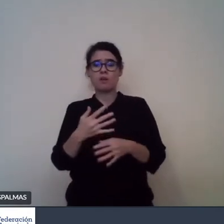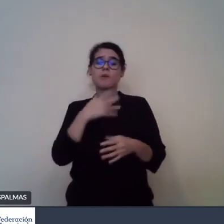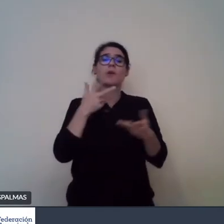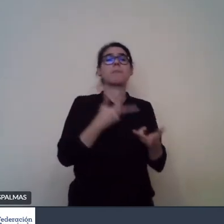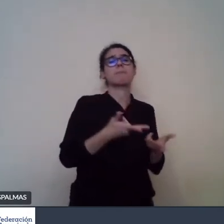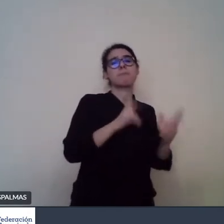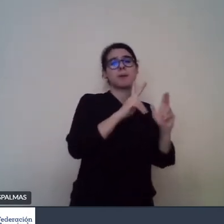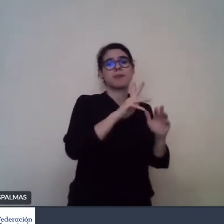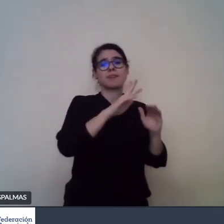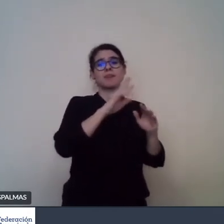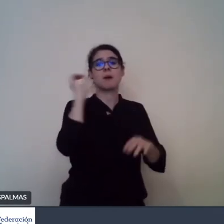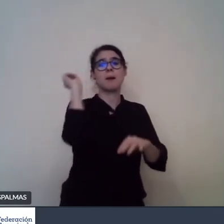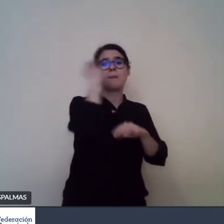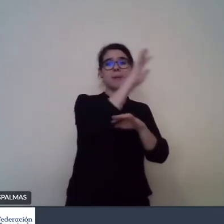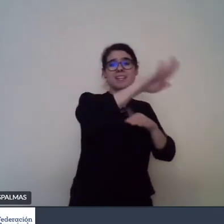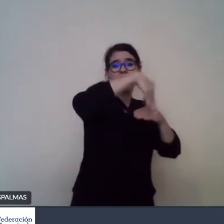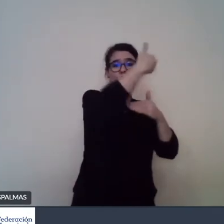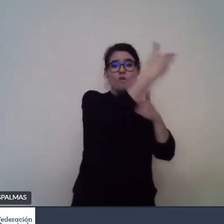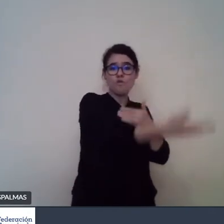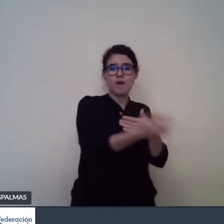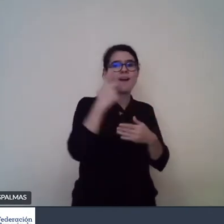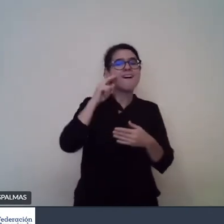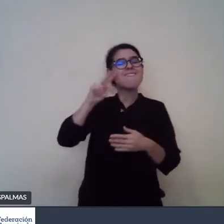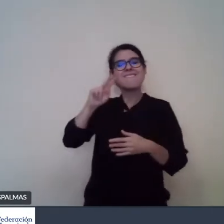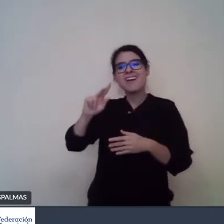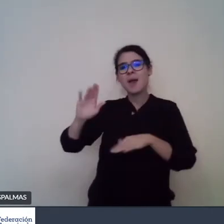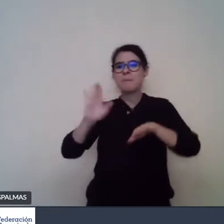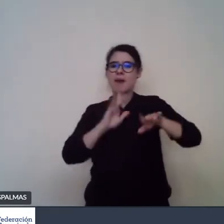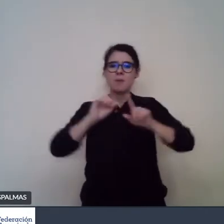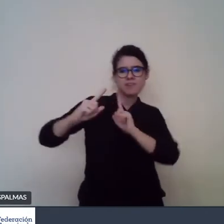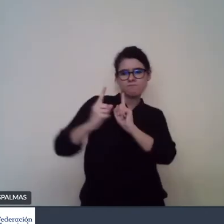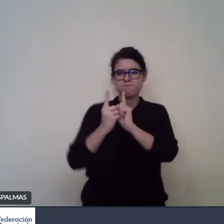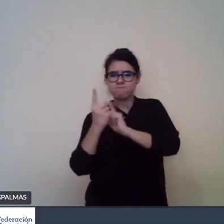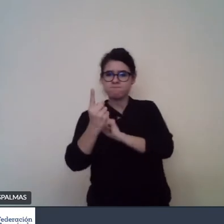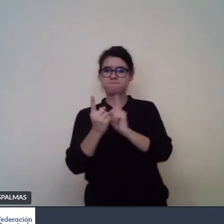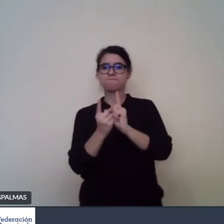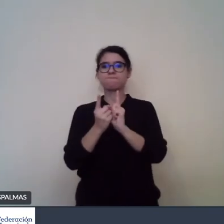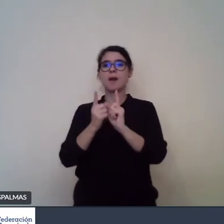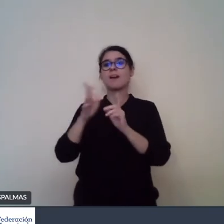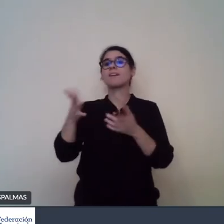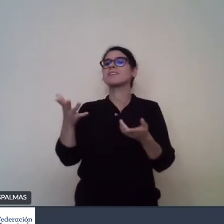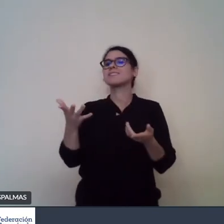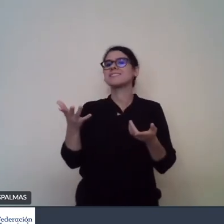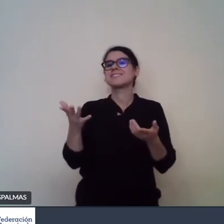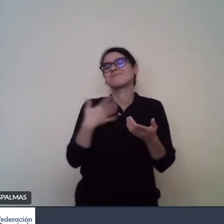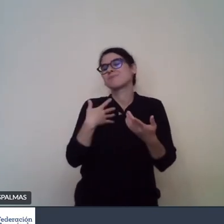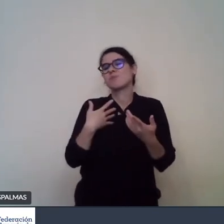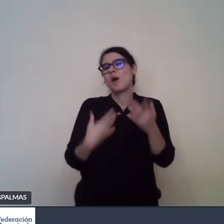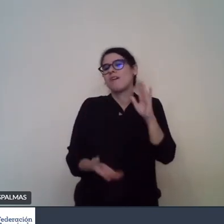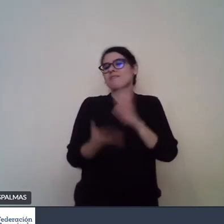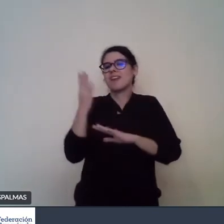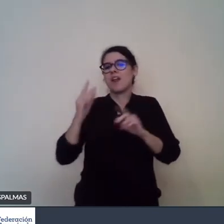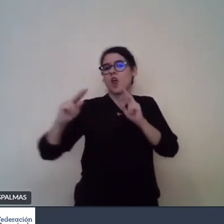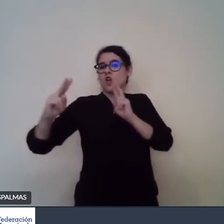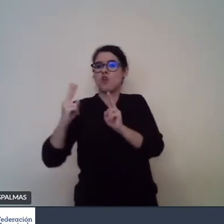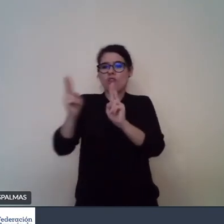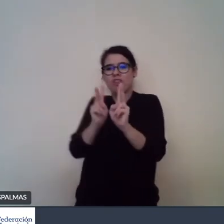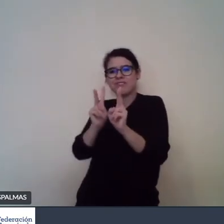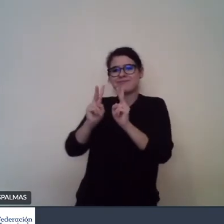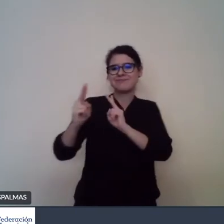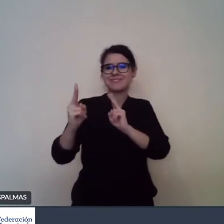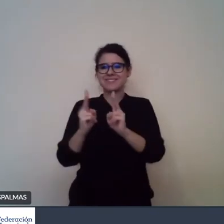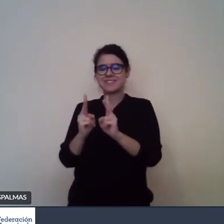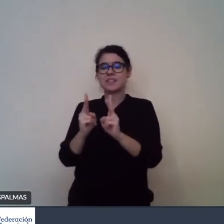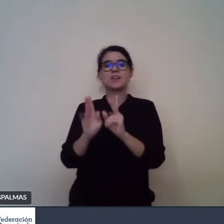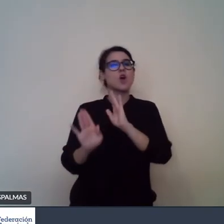ver este tipo de mano a mano saliendo de poste bajo al alero, que lo que crea es un 2x2 con una continuación muy clara. Es,